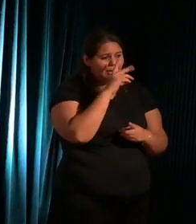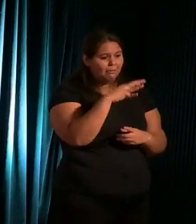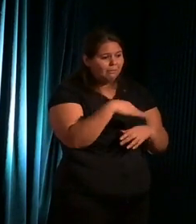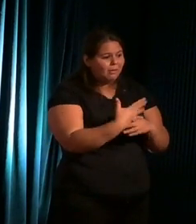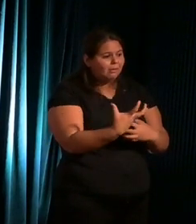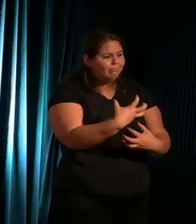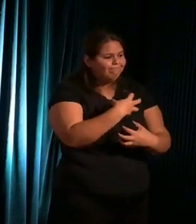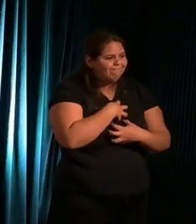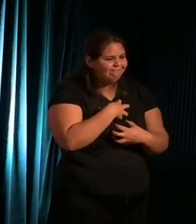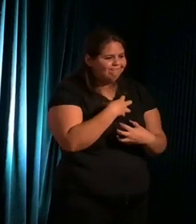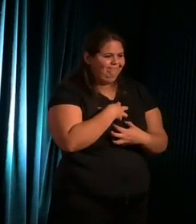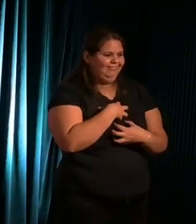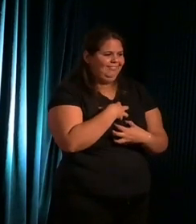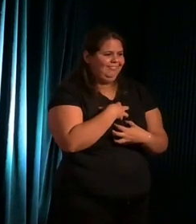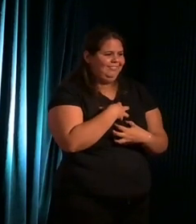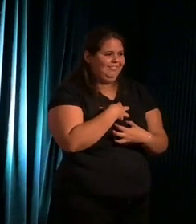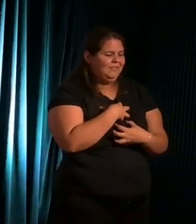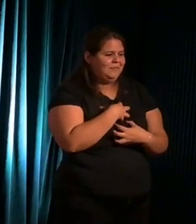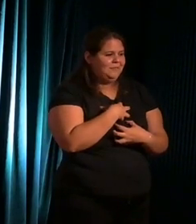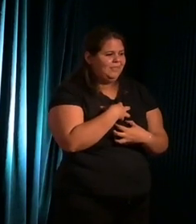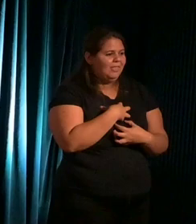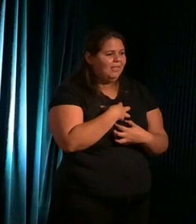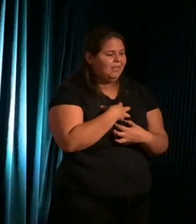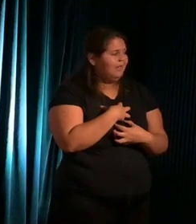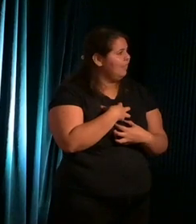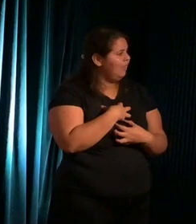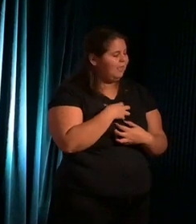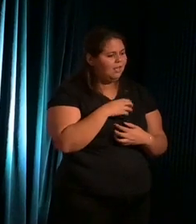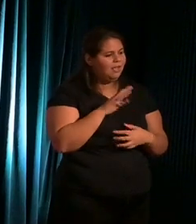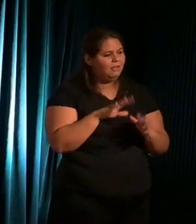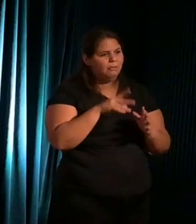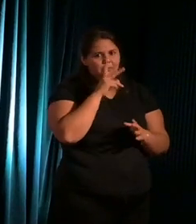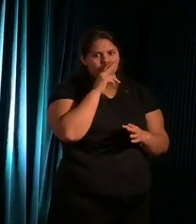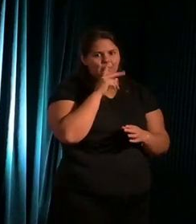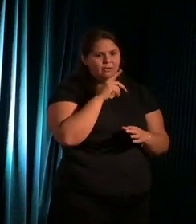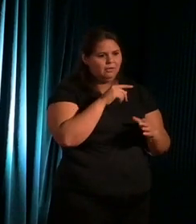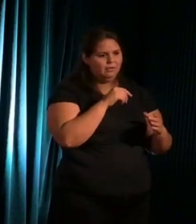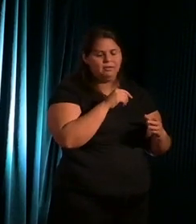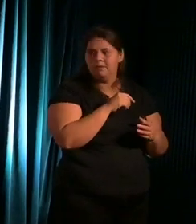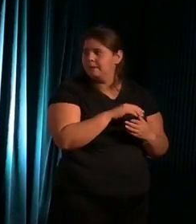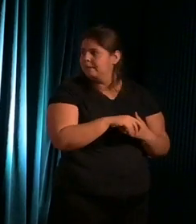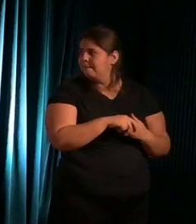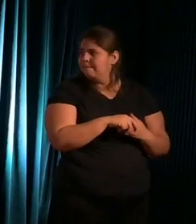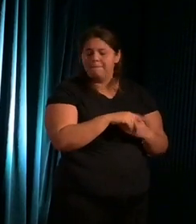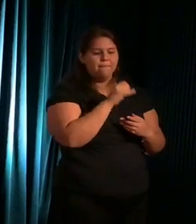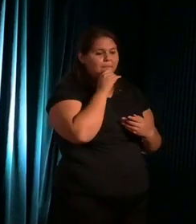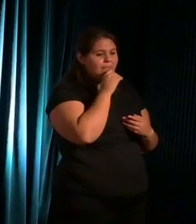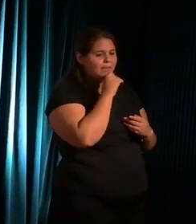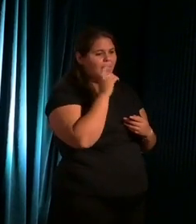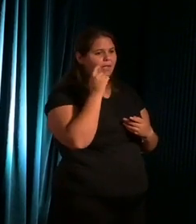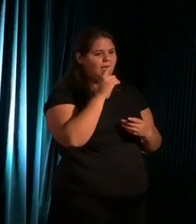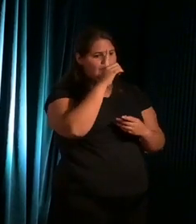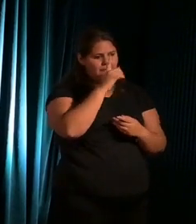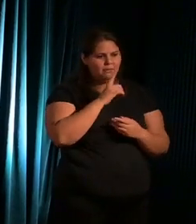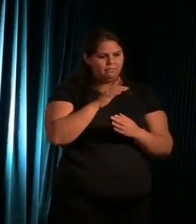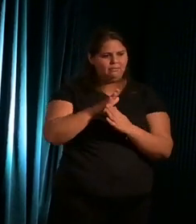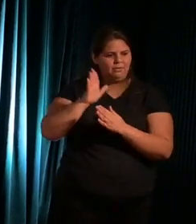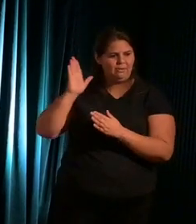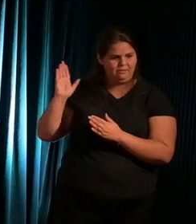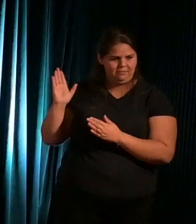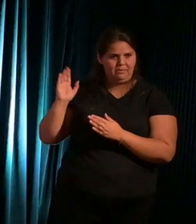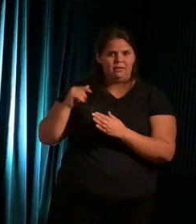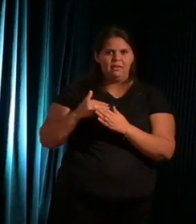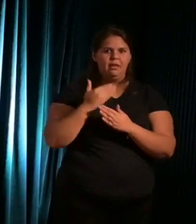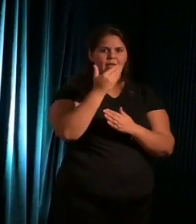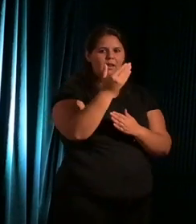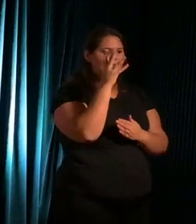no seu trabalho, sabe, Walter? Não é à toa que tem aquela parede amarela de um lado e essa parede laranja do outro, pulsando.